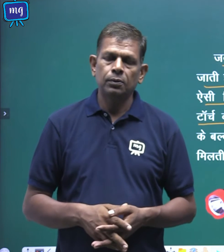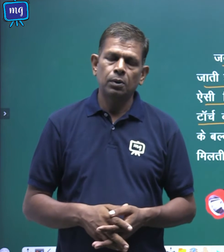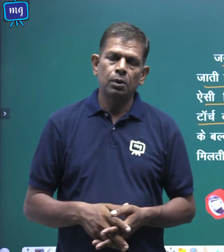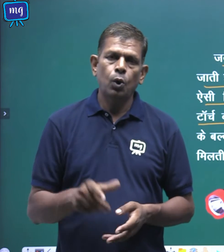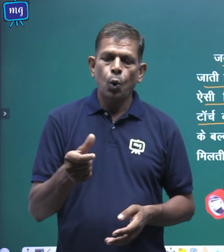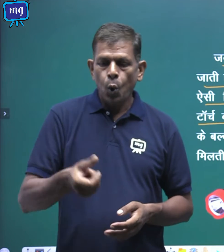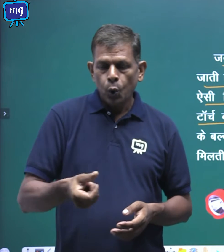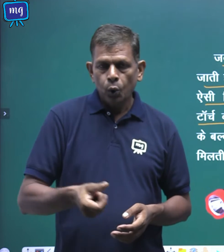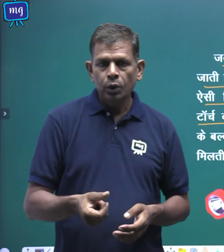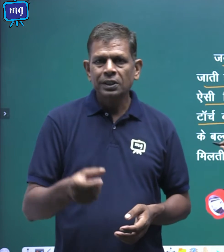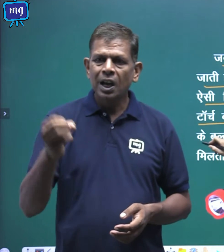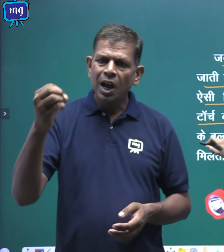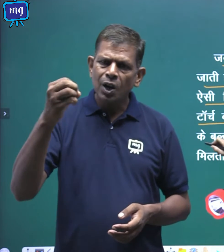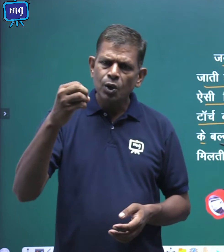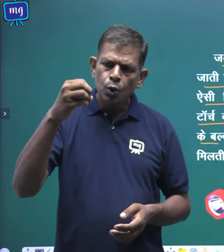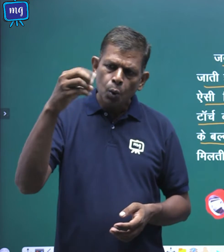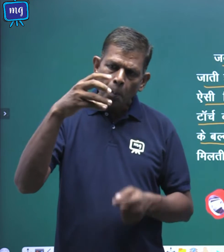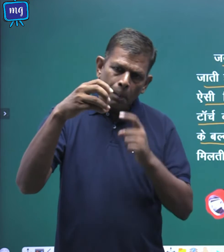टॉर्च के बल्ब को